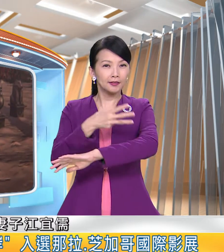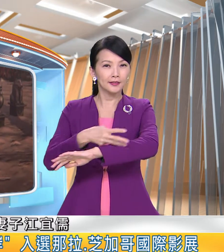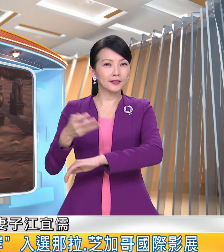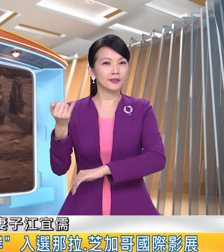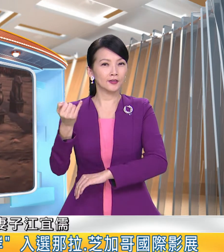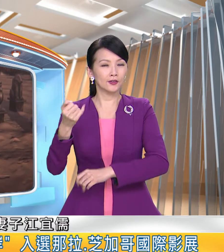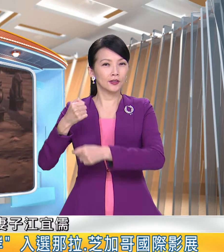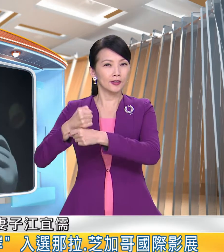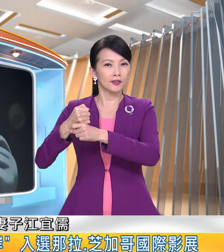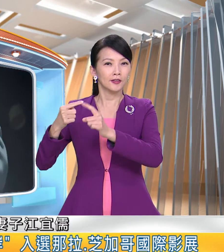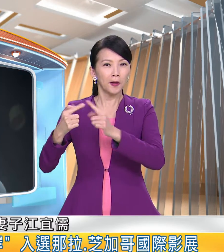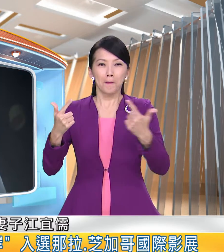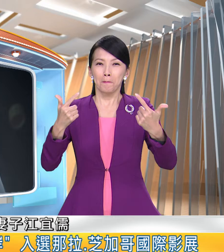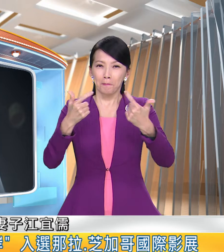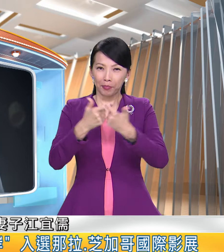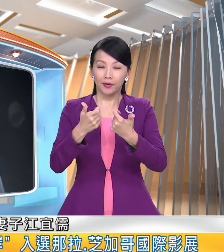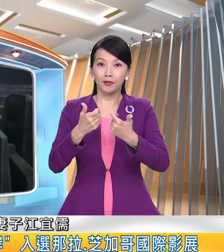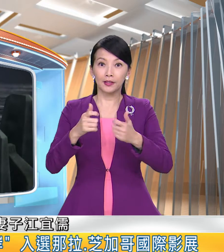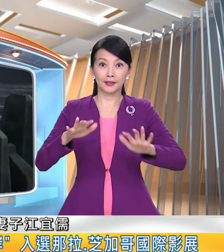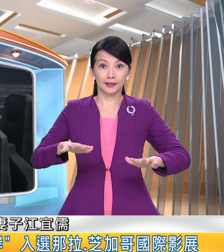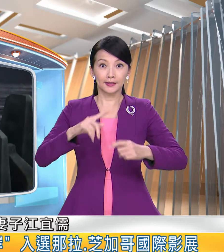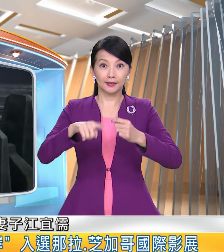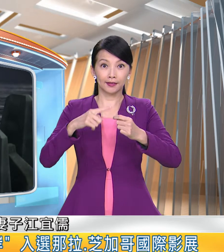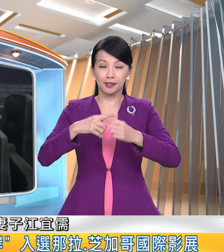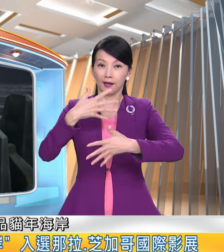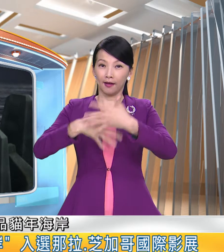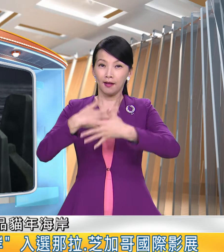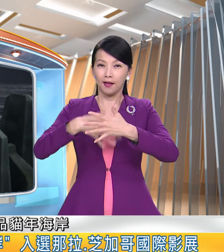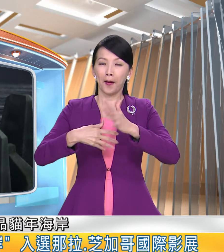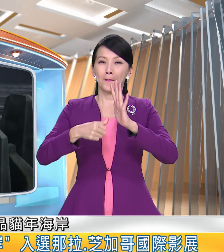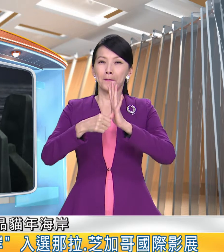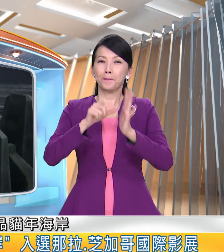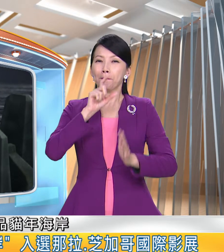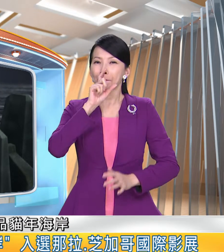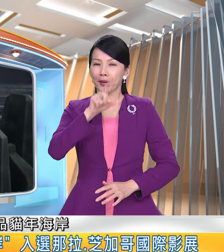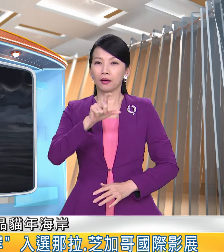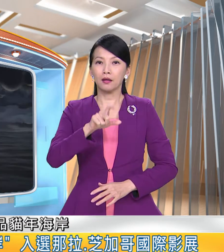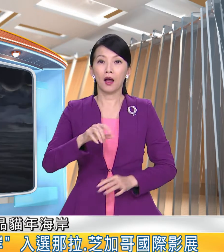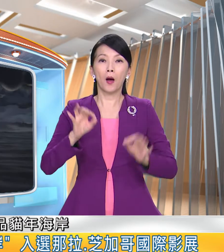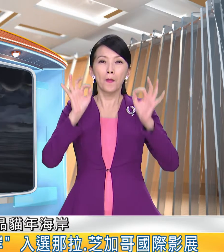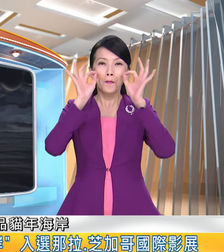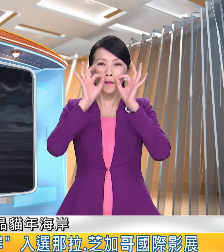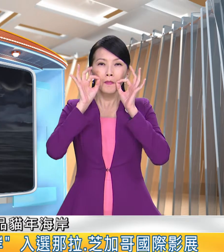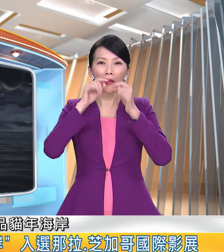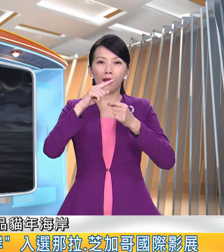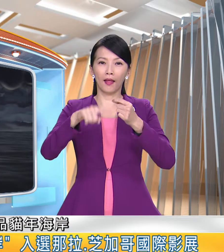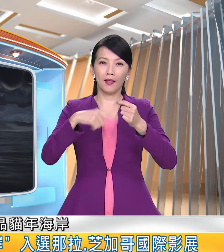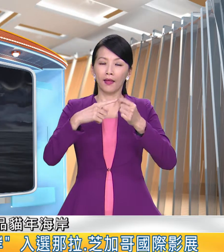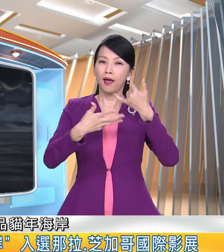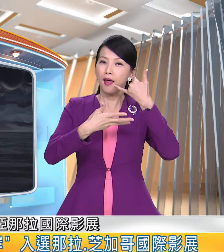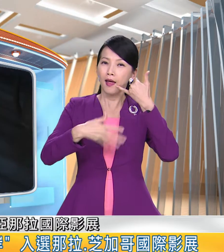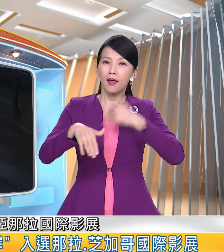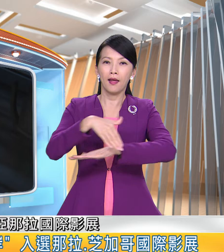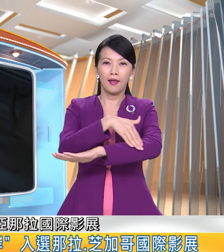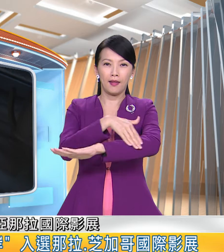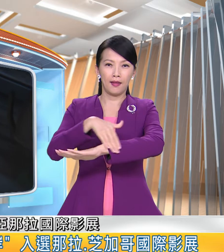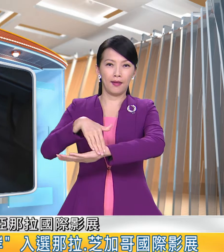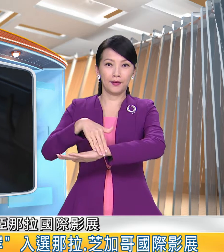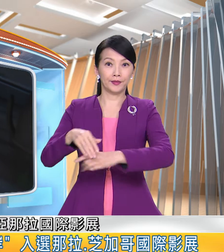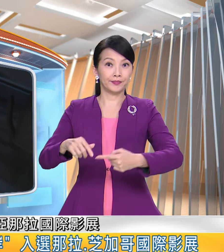和制片妻子江怡如今年以动画作品《猫年海岸》入选